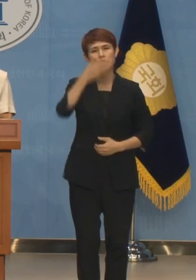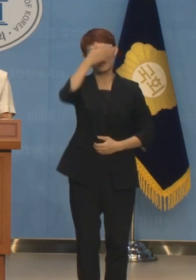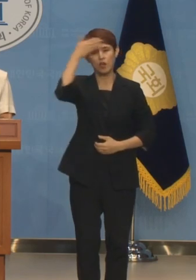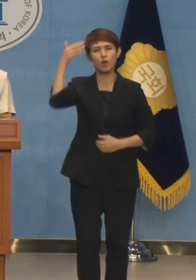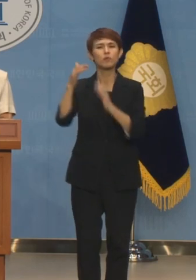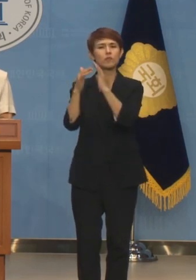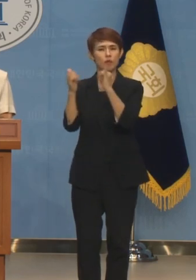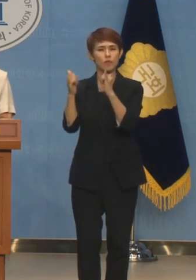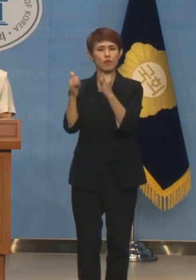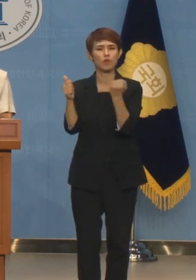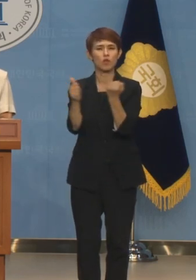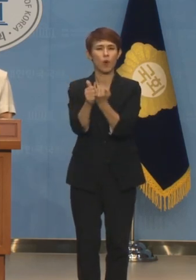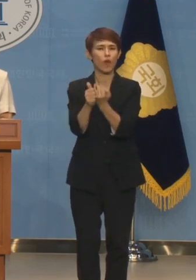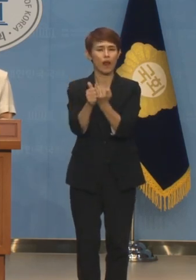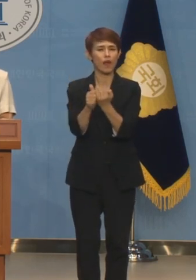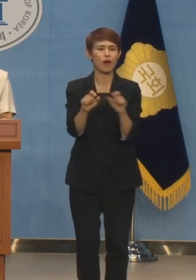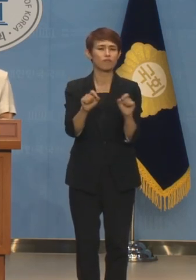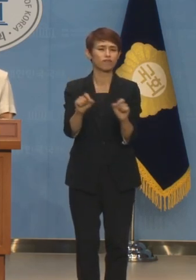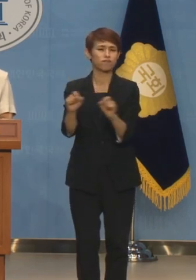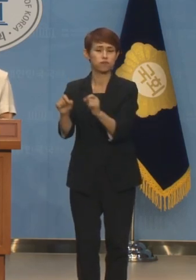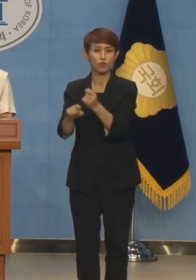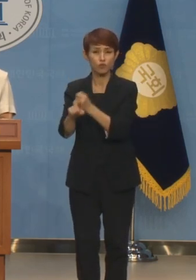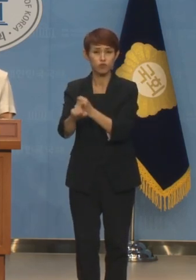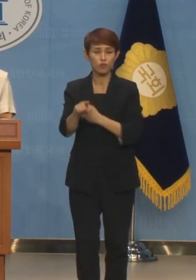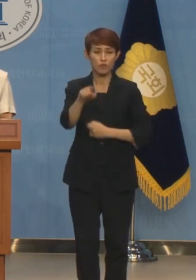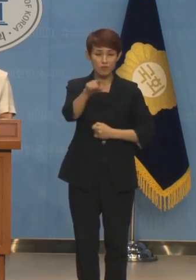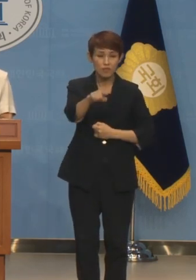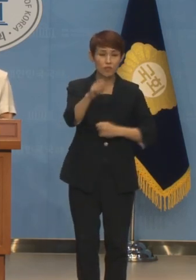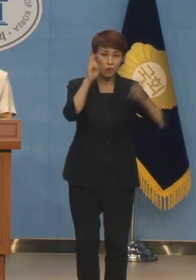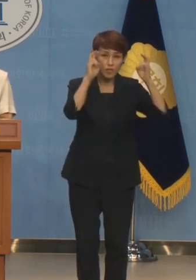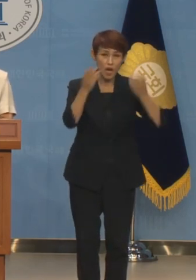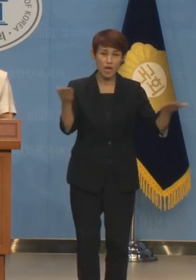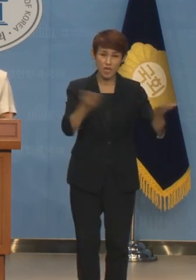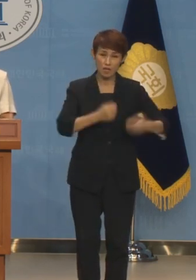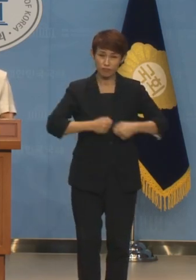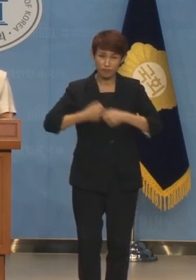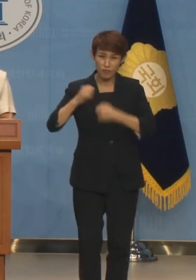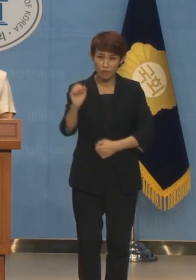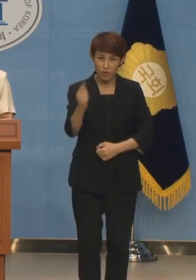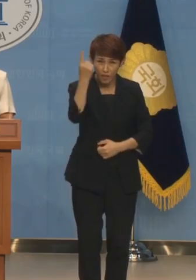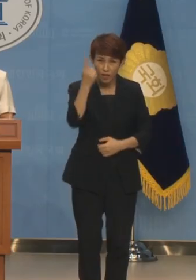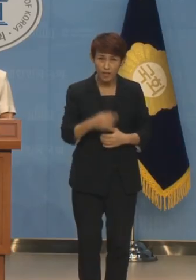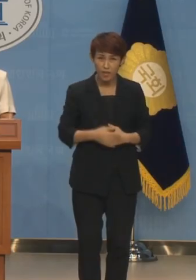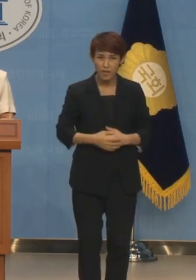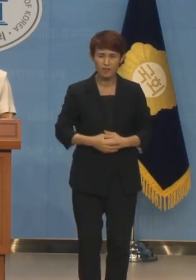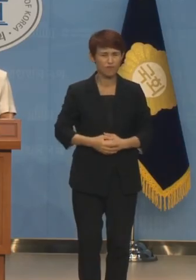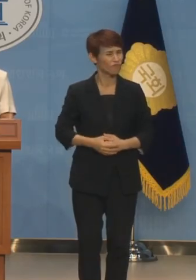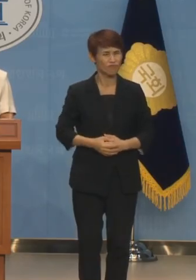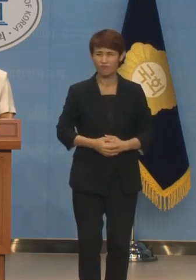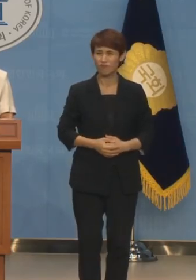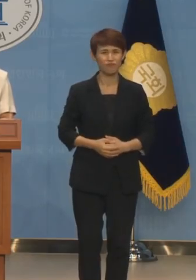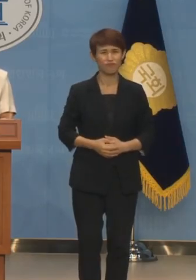세대가 결혼을 미루는 게 결혼중개업체가 일을 못해서 그렇다고 생각을 합니까?